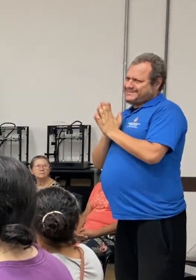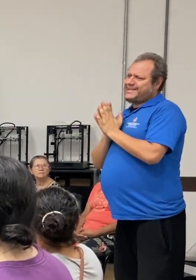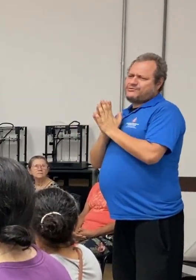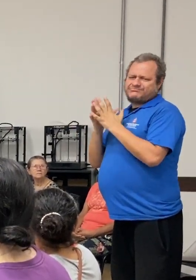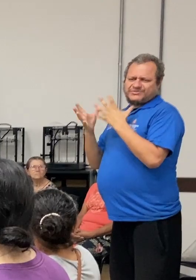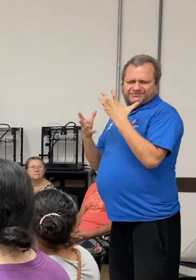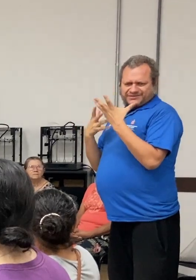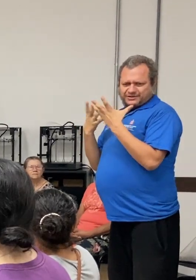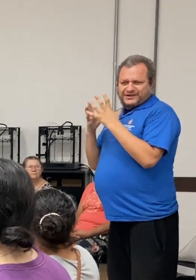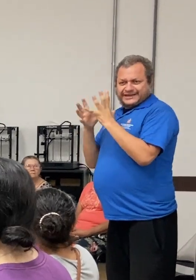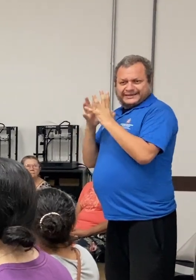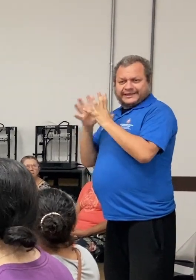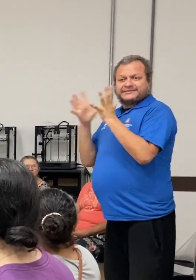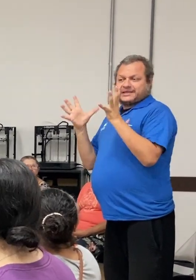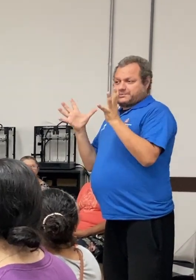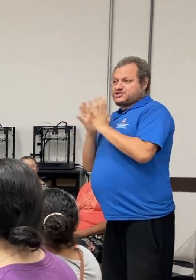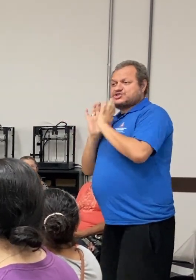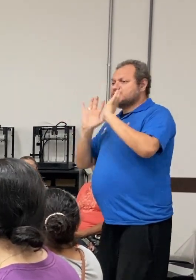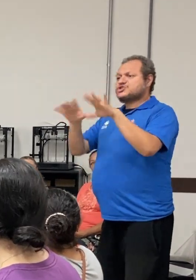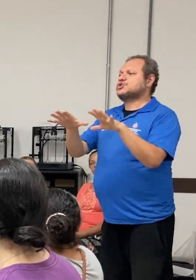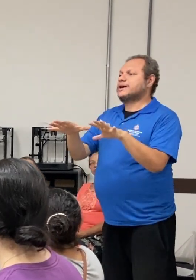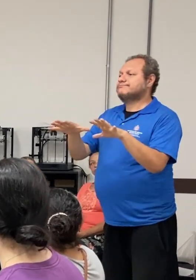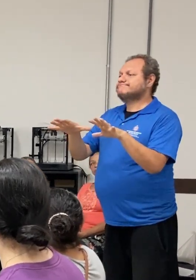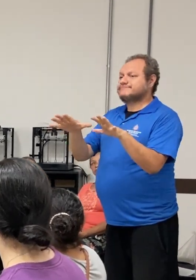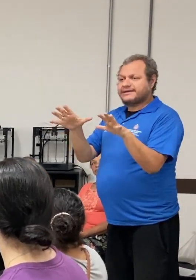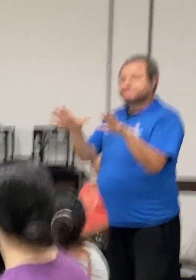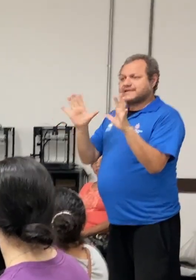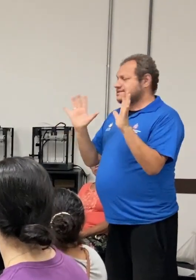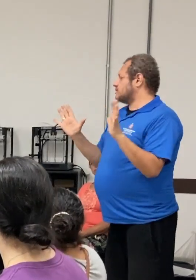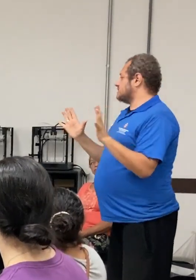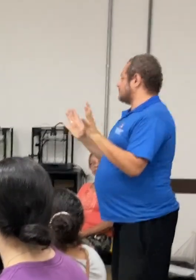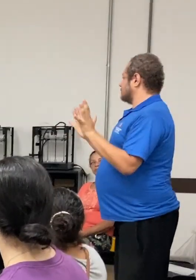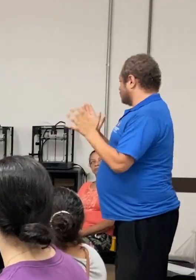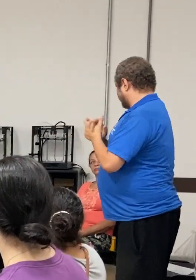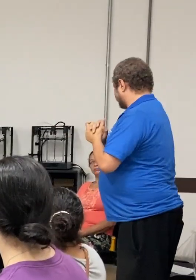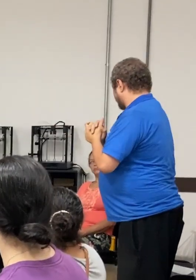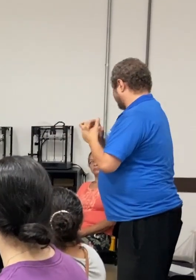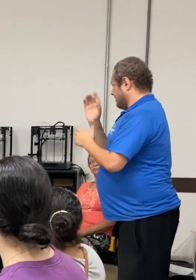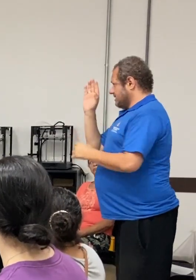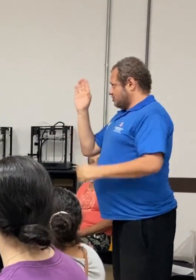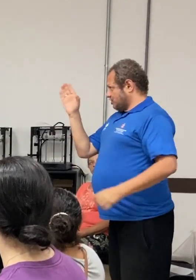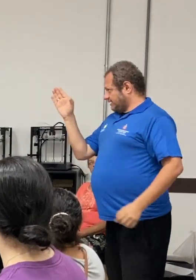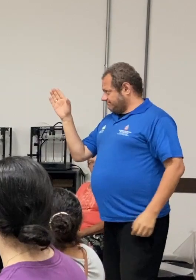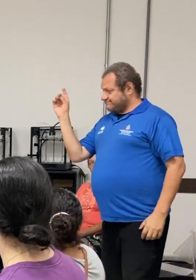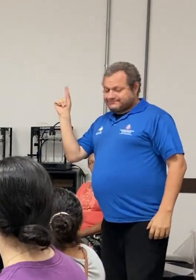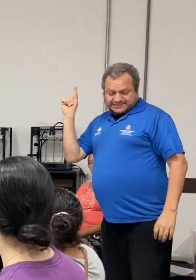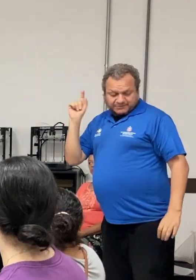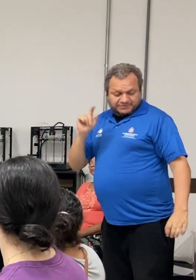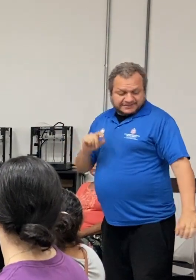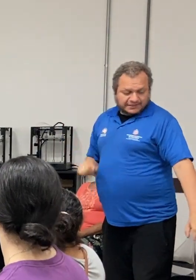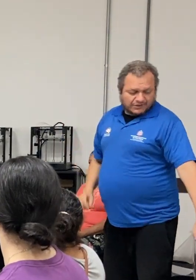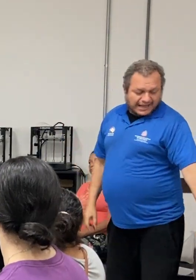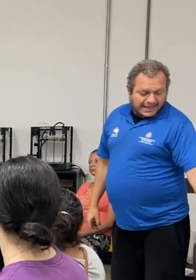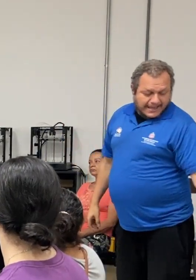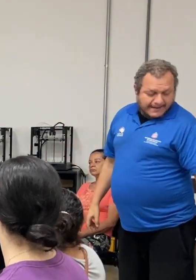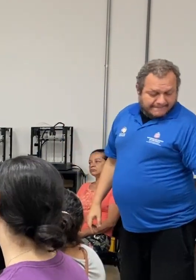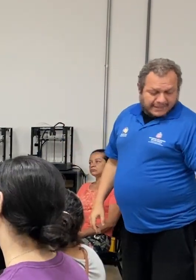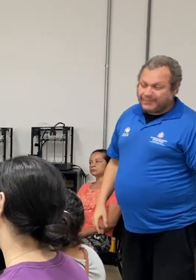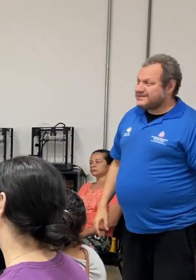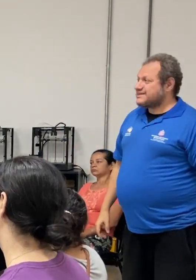né, não vai render para a gente, então a gente joga. Né? Essa coisa toda. Tudo bem daí? China? Estamos pensando lá. Que país é